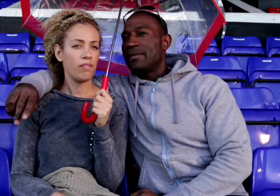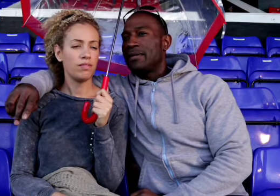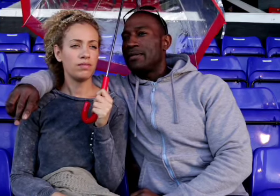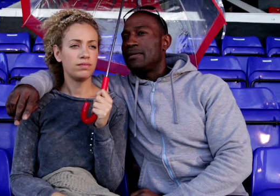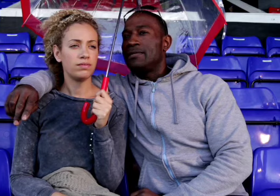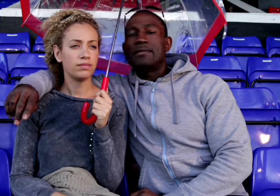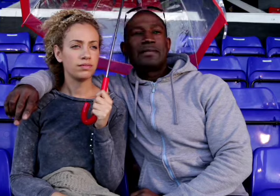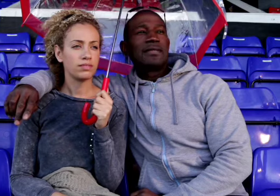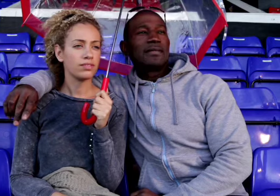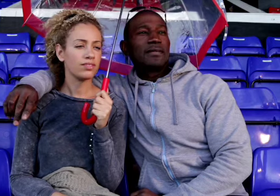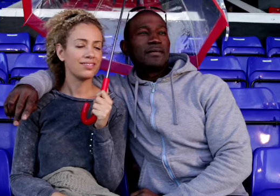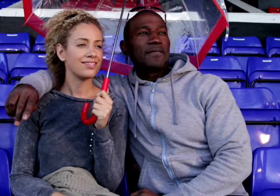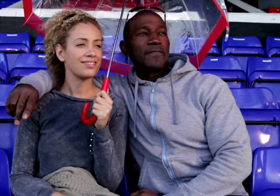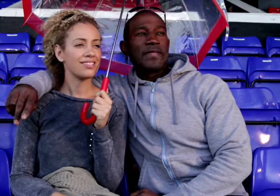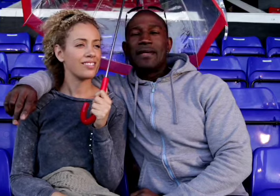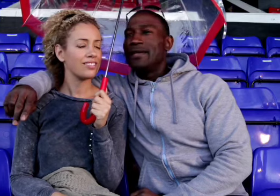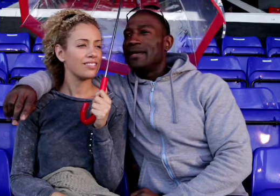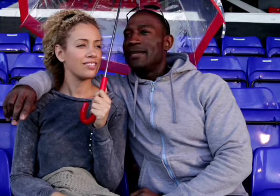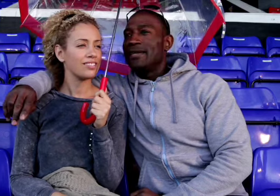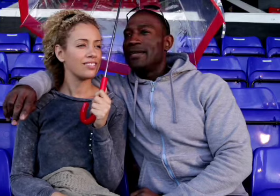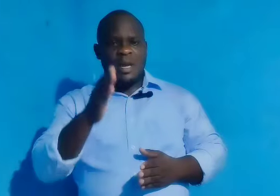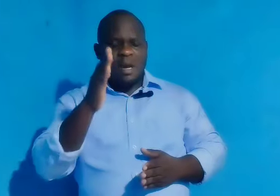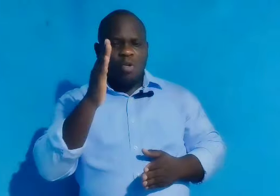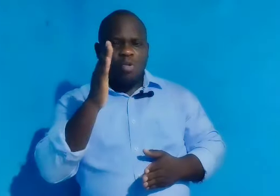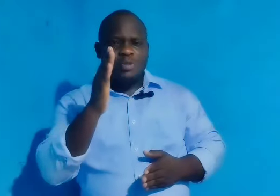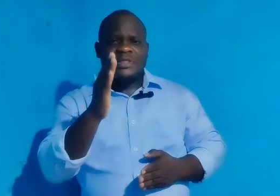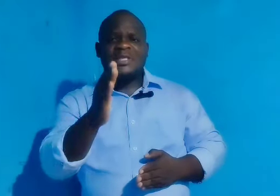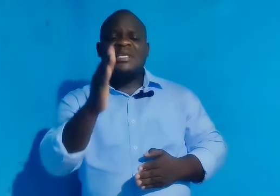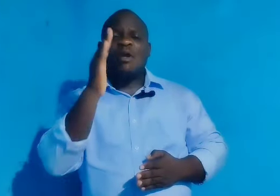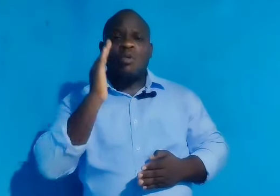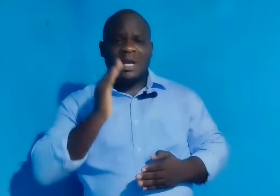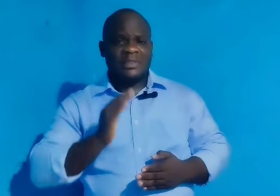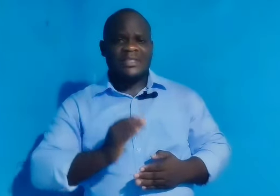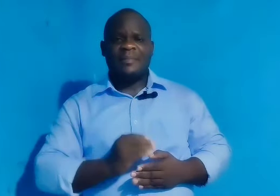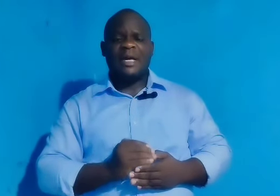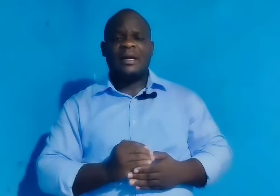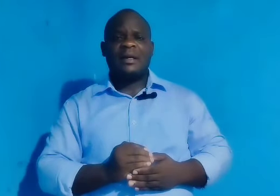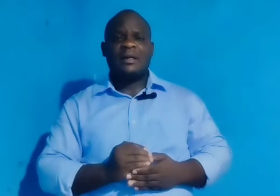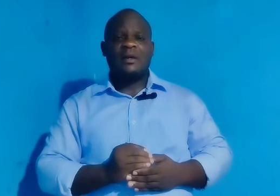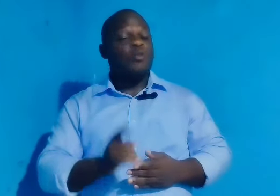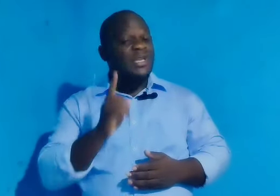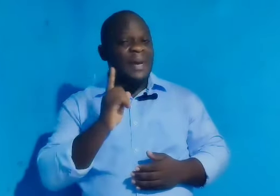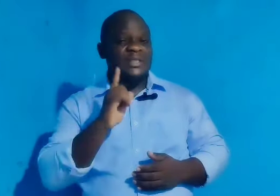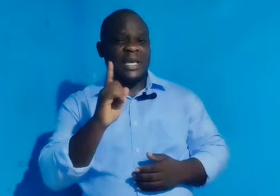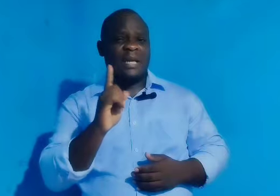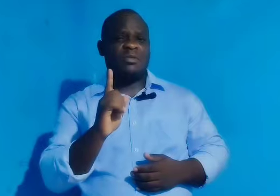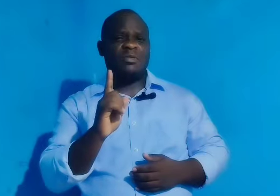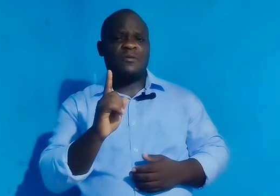nyingi Nataka ni kwambie Usidye ukakata tama kwenye maisha yako